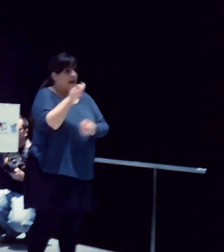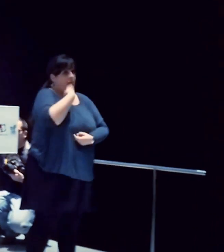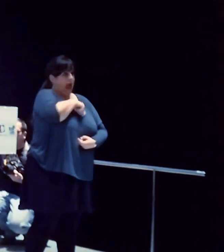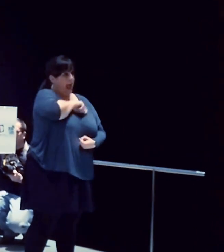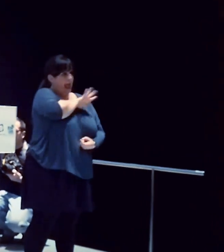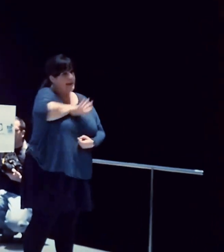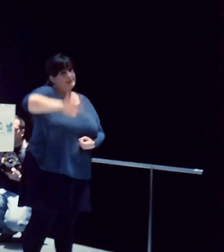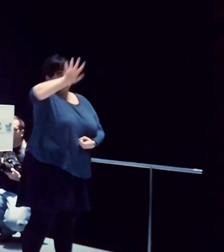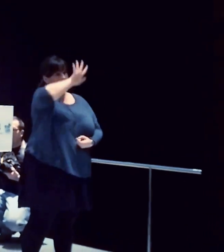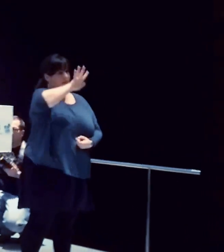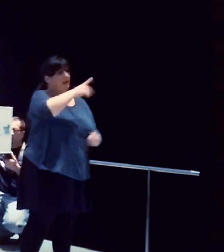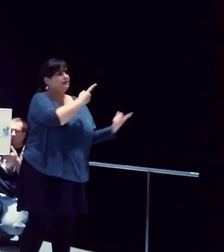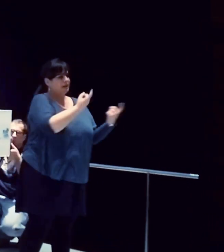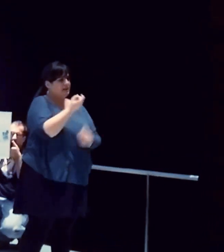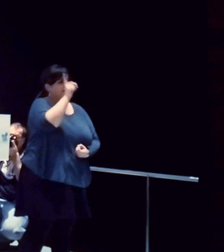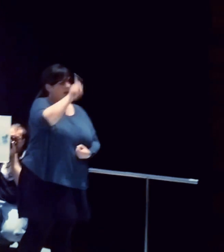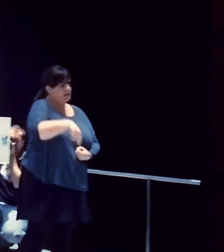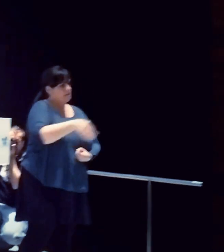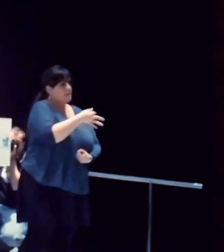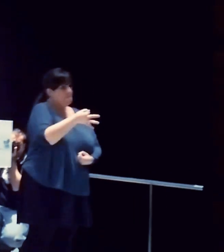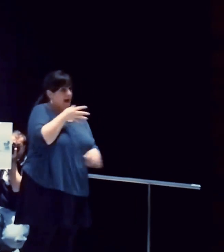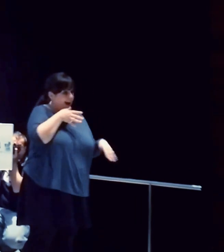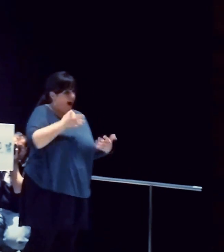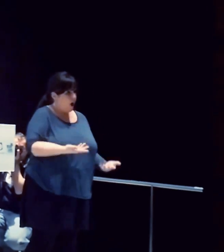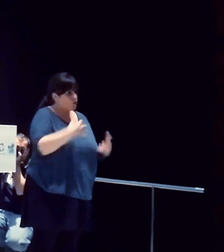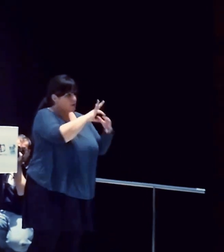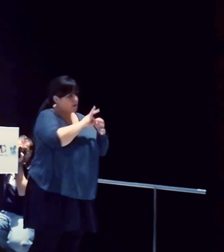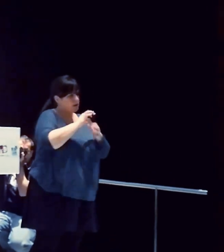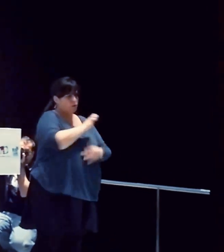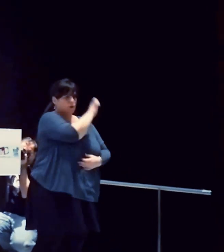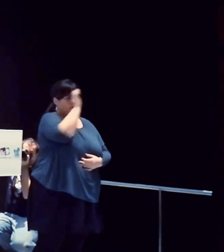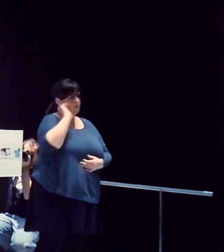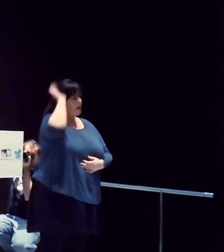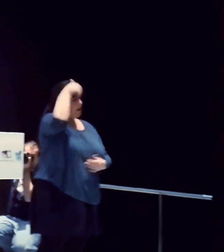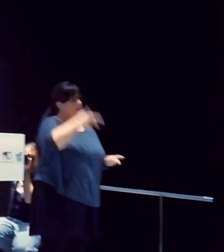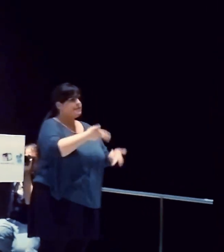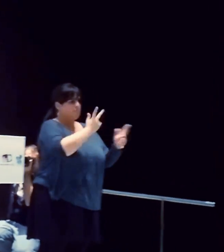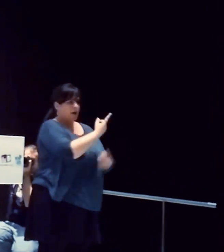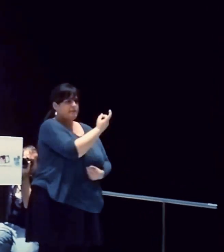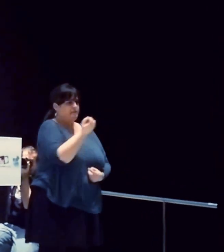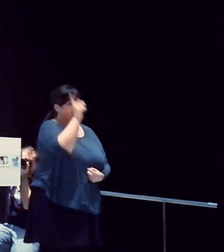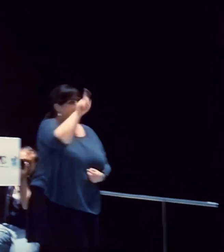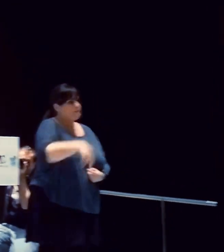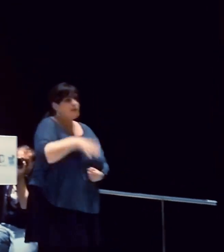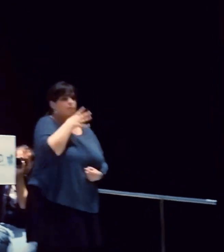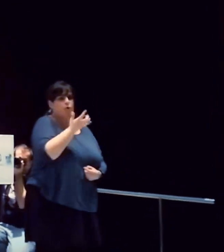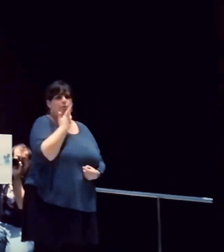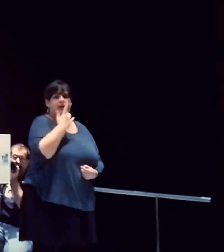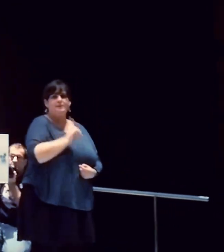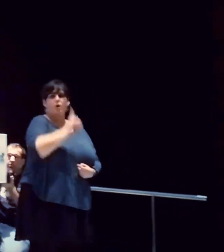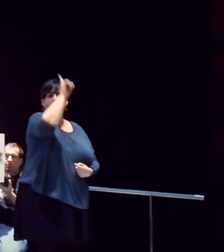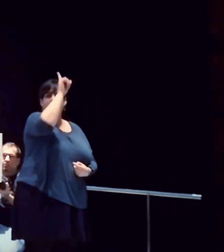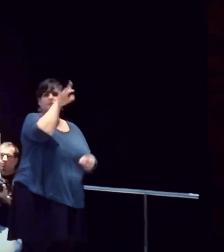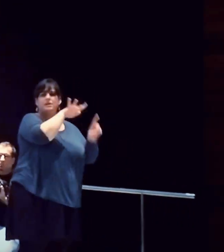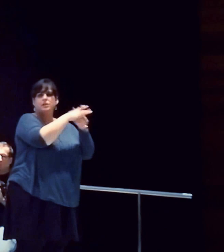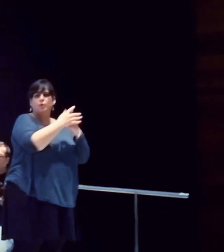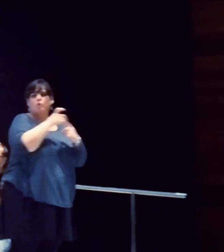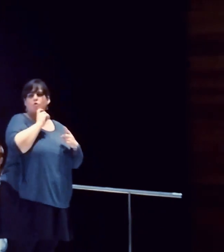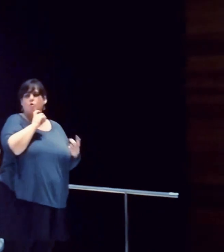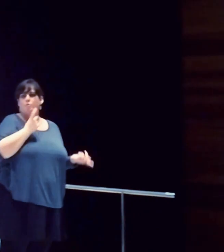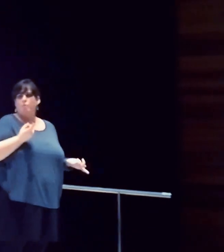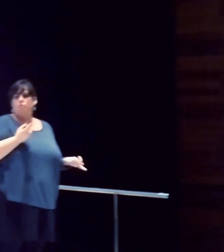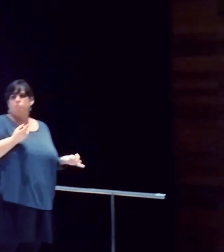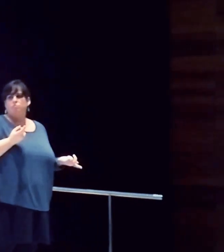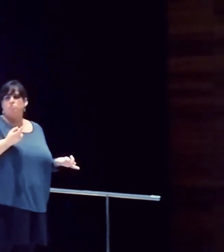y hoy la Unión Europea para dar de forma conforme, compañeros, o que está pasando arriba, compañeros, los europeos, que para